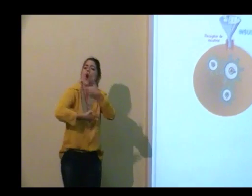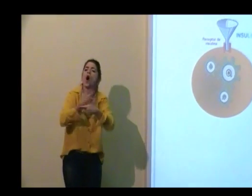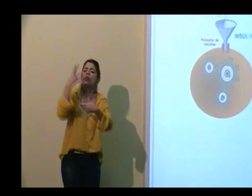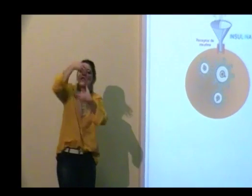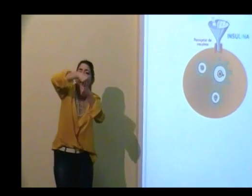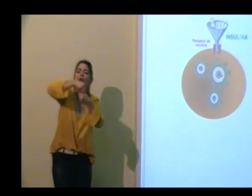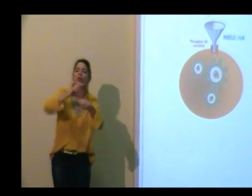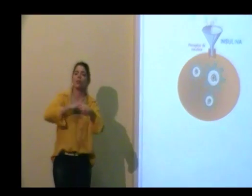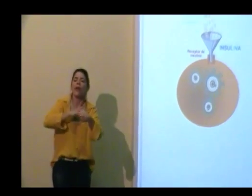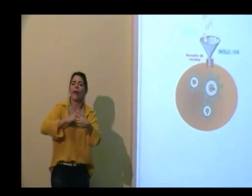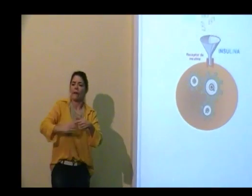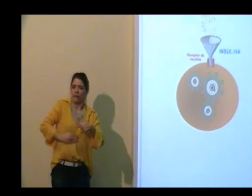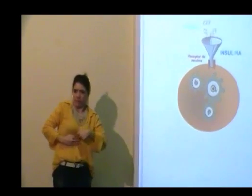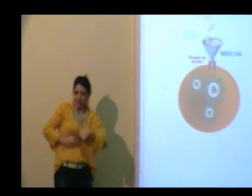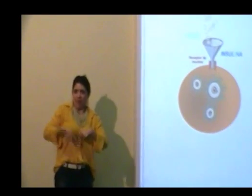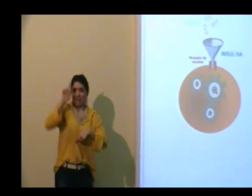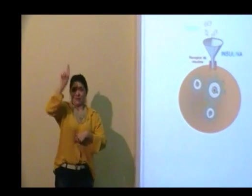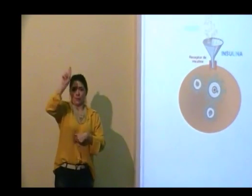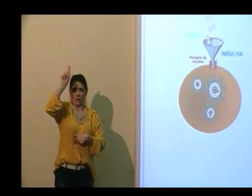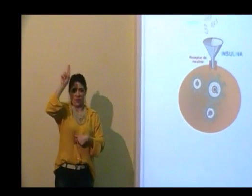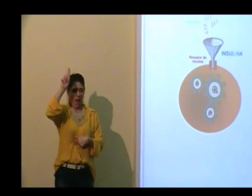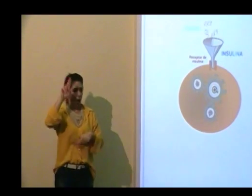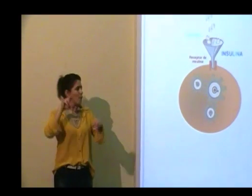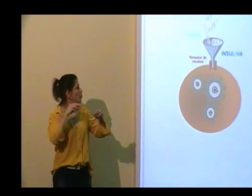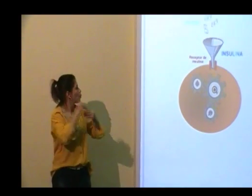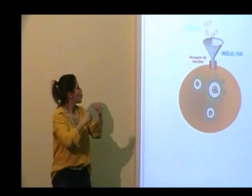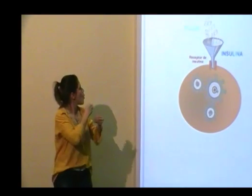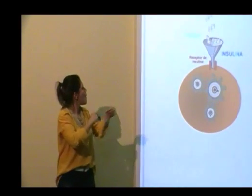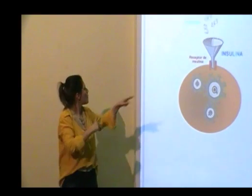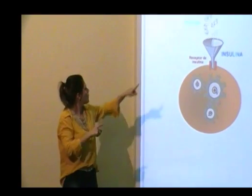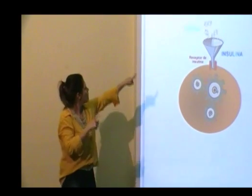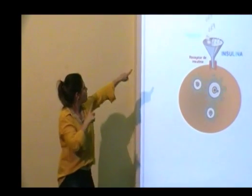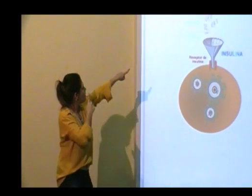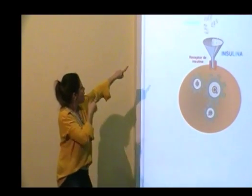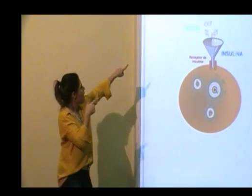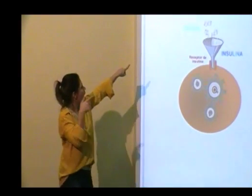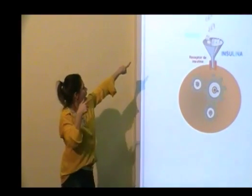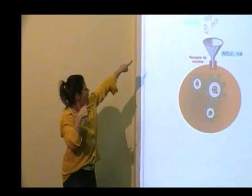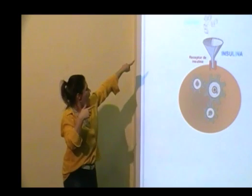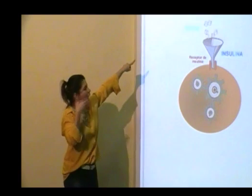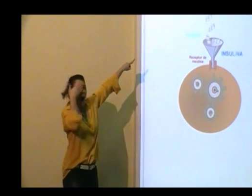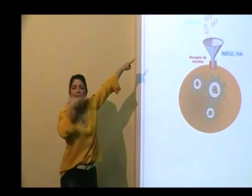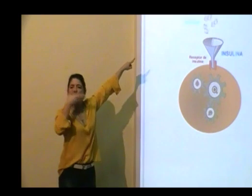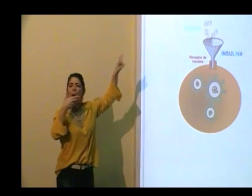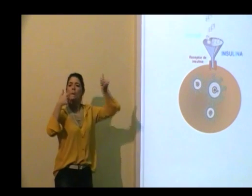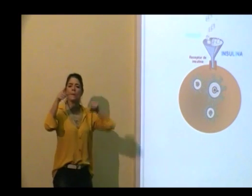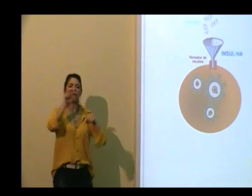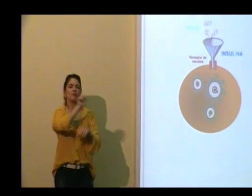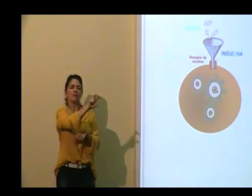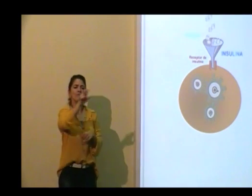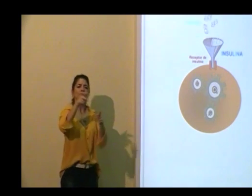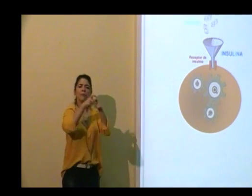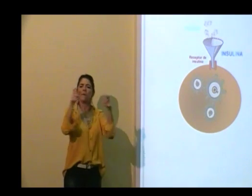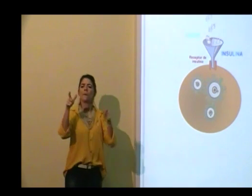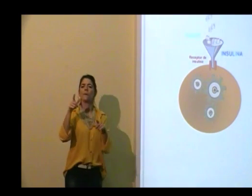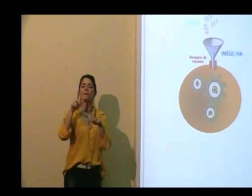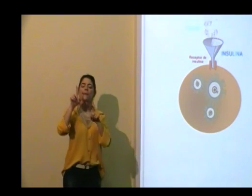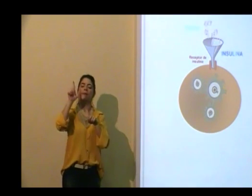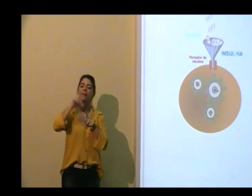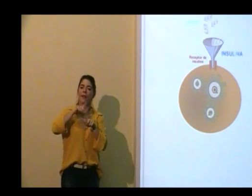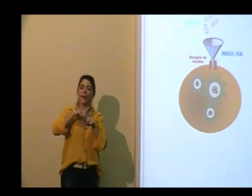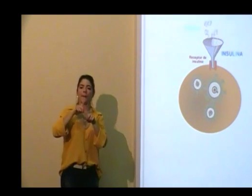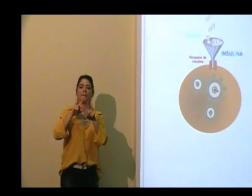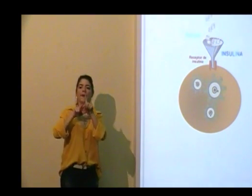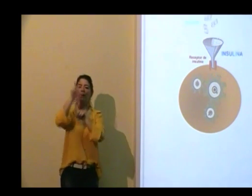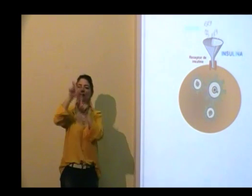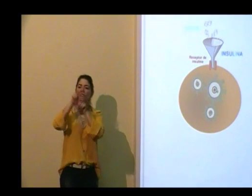Como é que ele trabalha? Como é que é isso? Como é que acontece isso? A gente vê que o